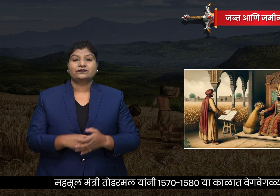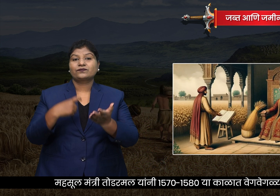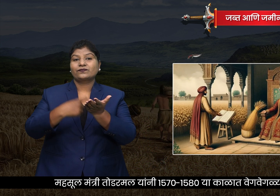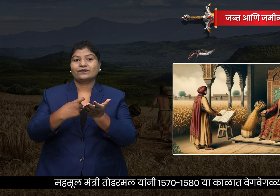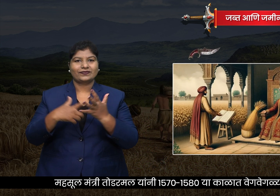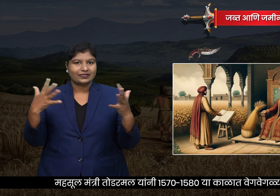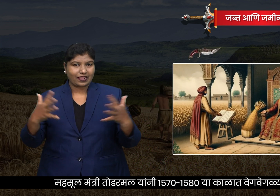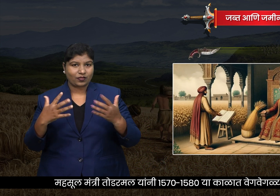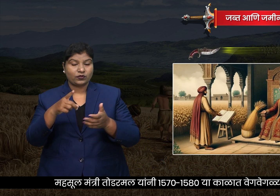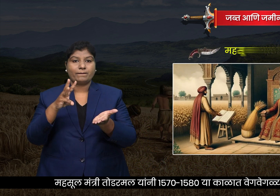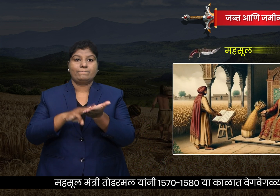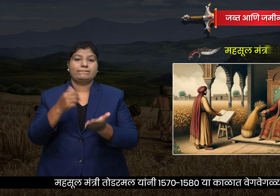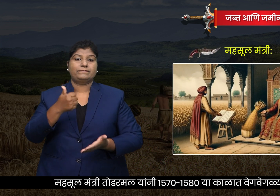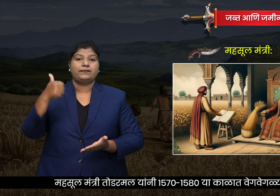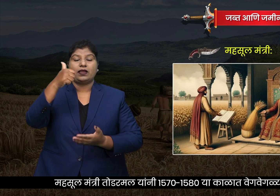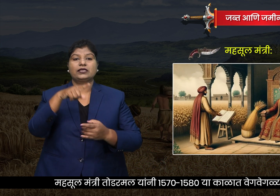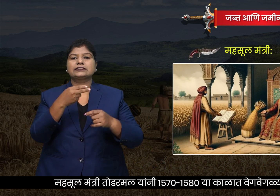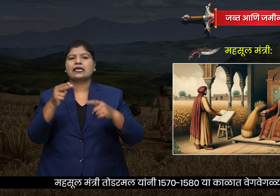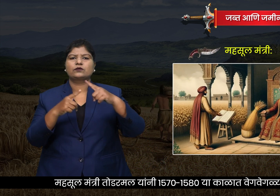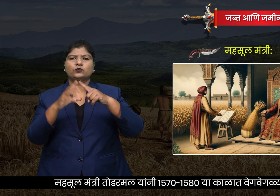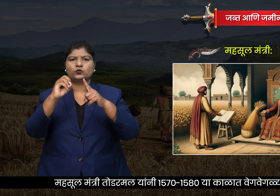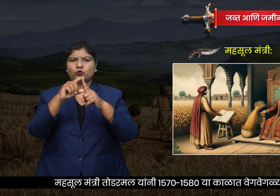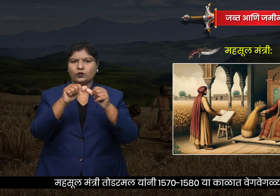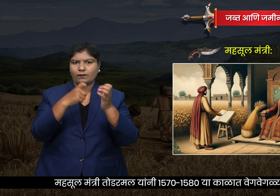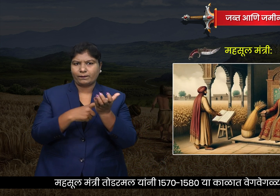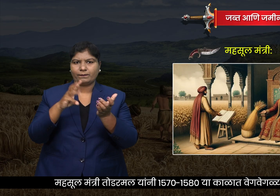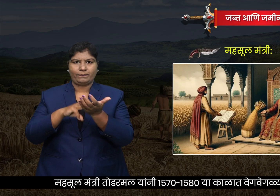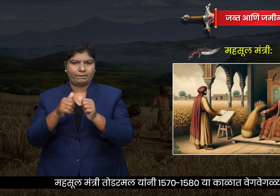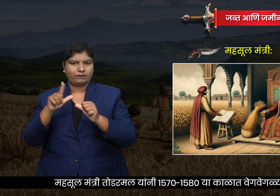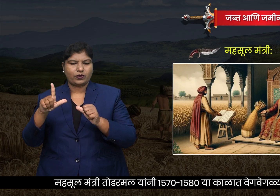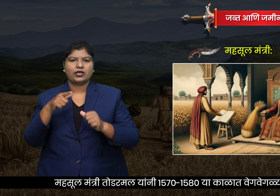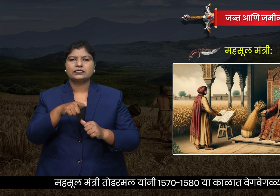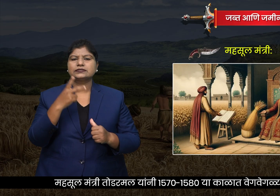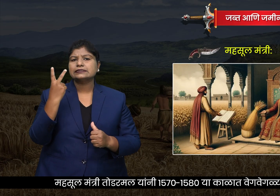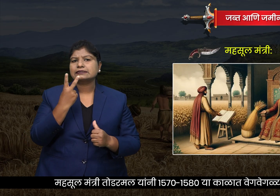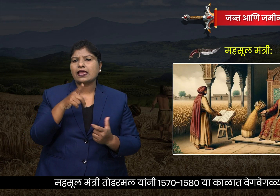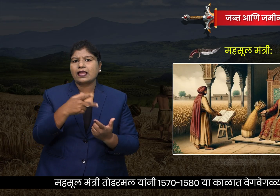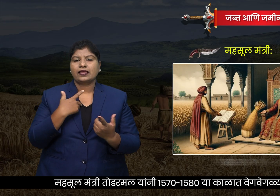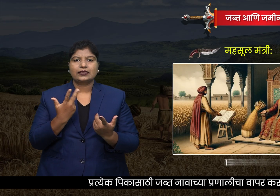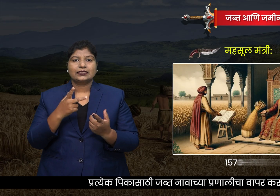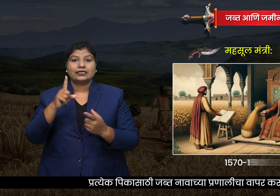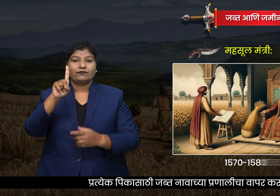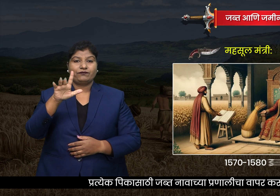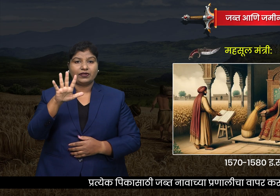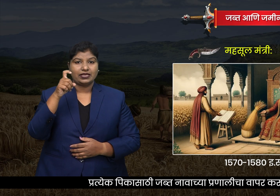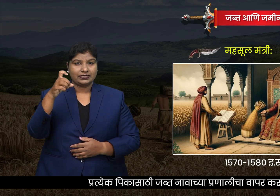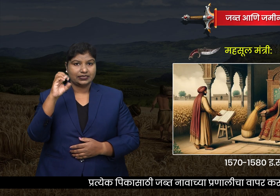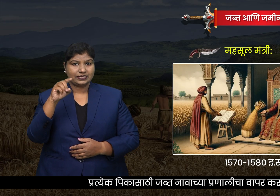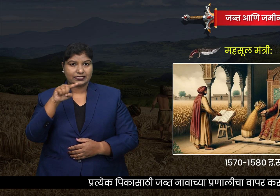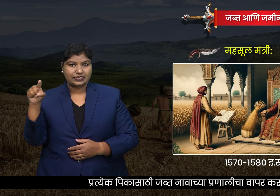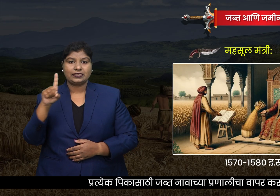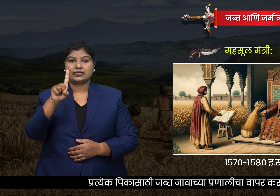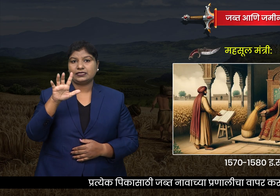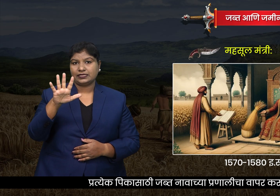महसूल मंत्री तोडरमल यांनी 1570 ते 1580 या काळात वेगवेगळ्या प्रांतांमध्ये